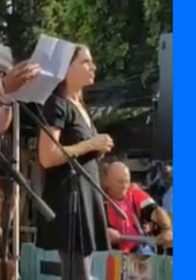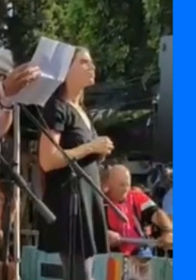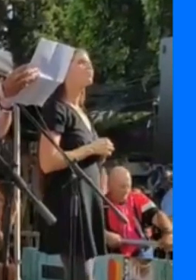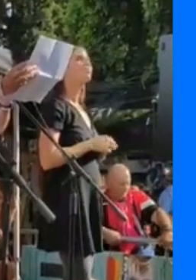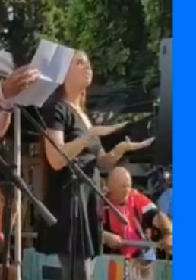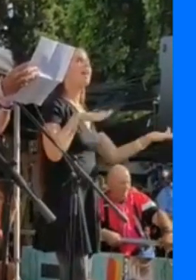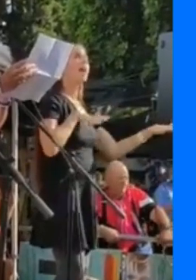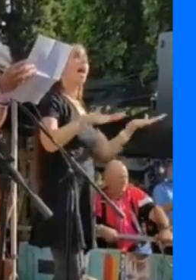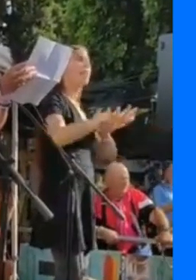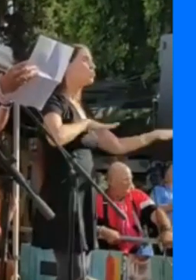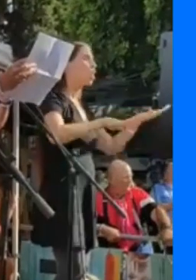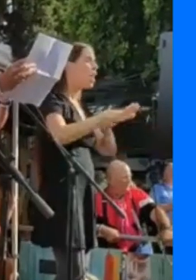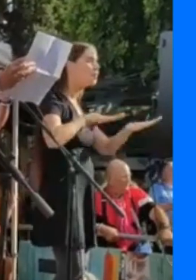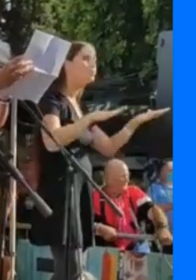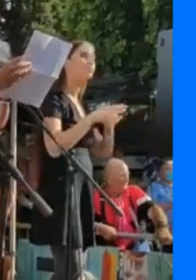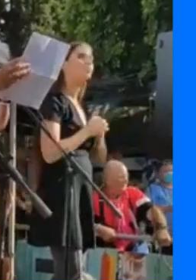הממשלה,